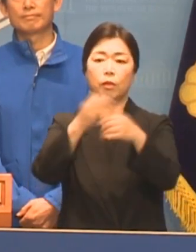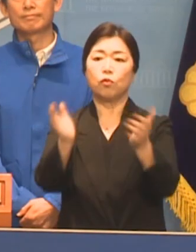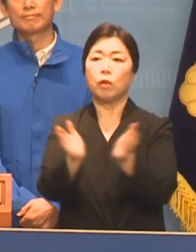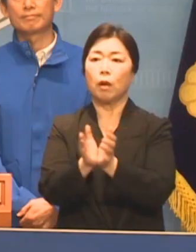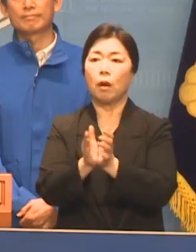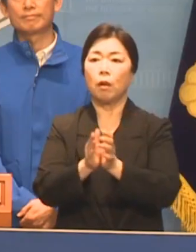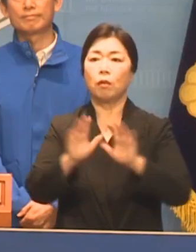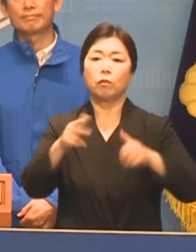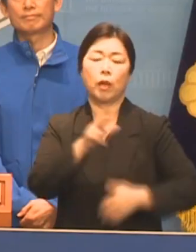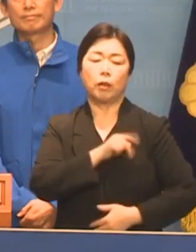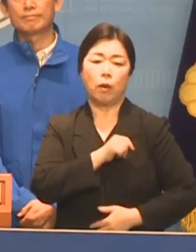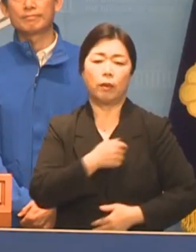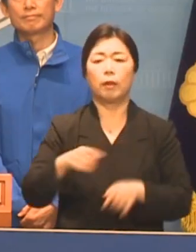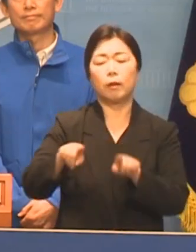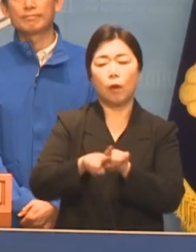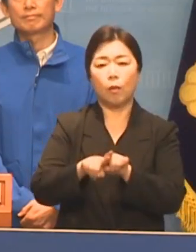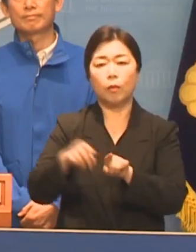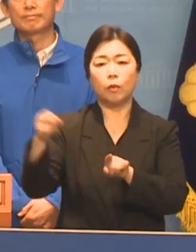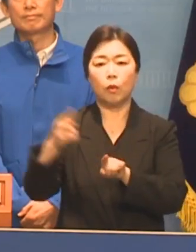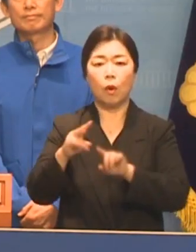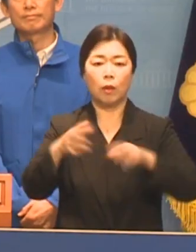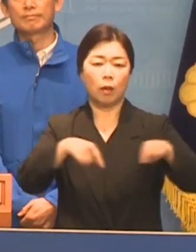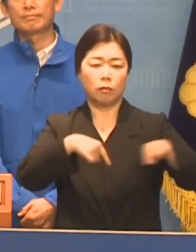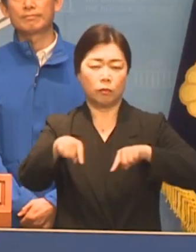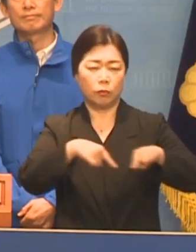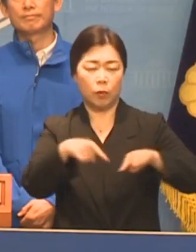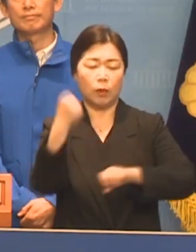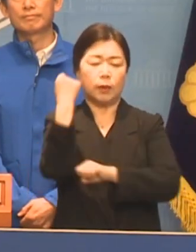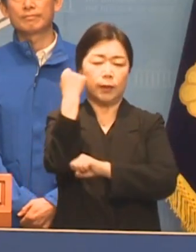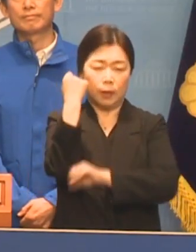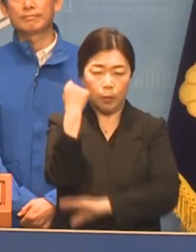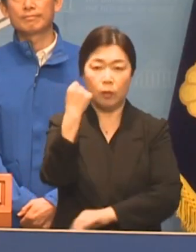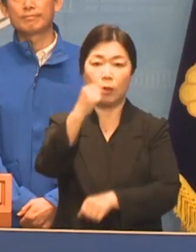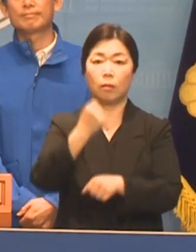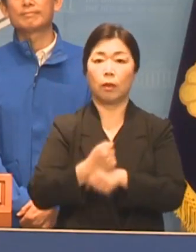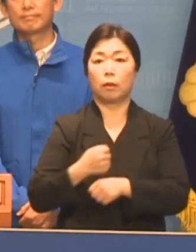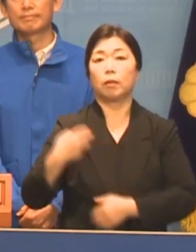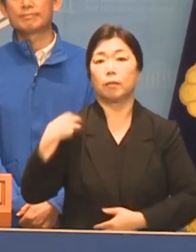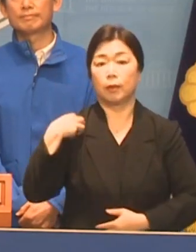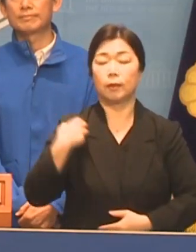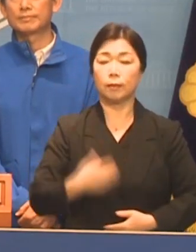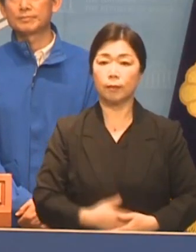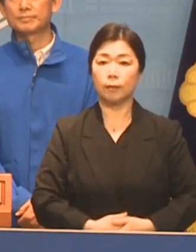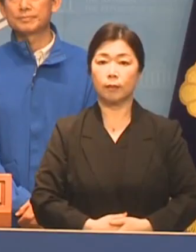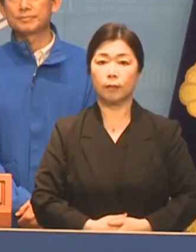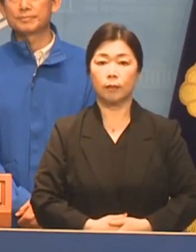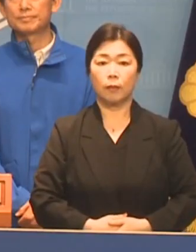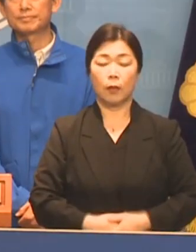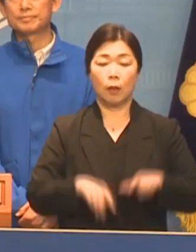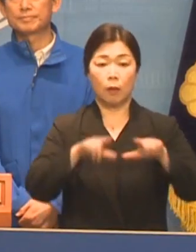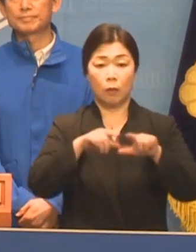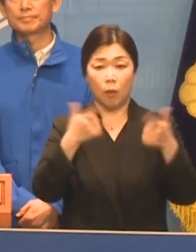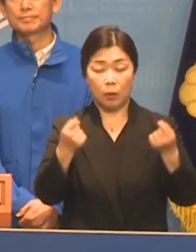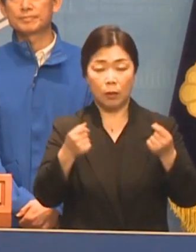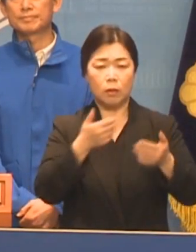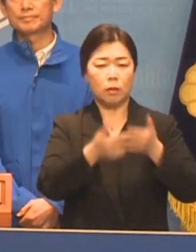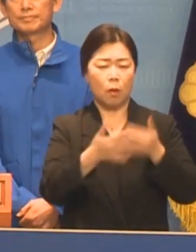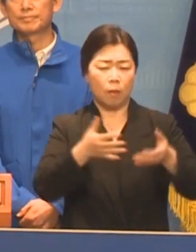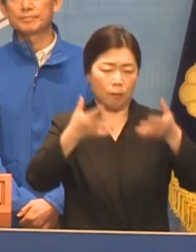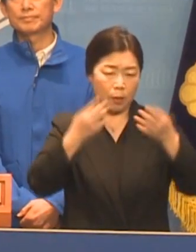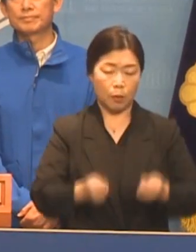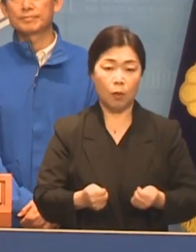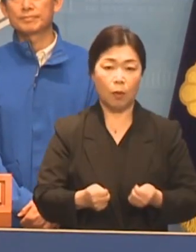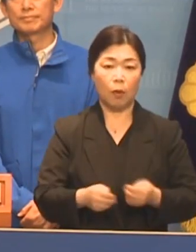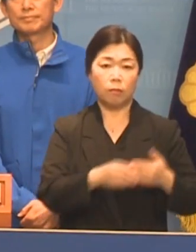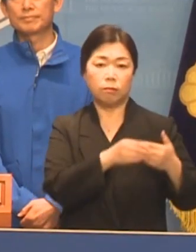더불어민주당 국회의원과 함께 국정의 한 축을 담당하고 있습니다. 이러한 경륜과 탁월한